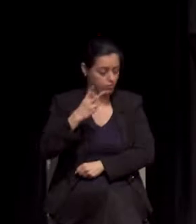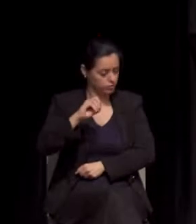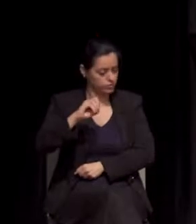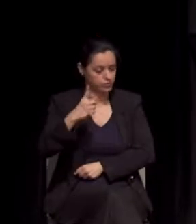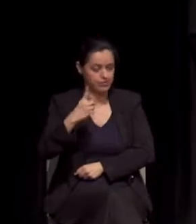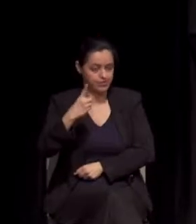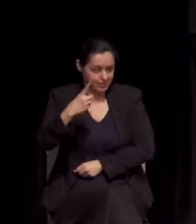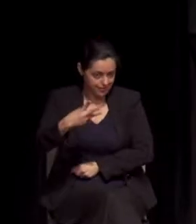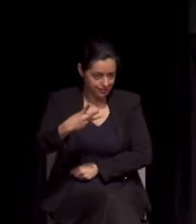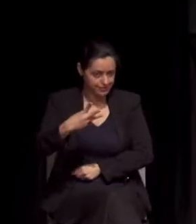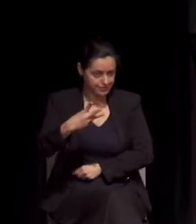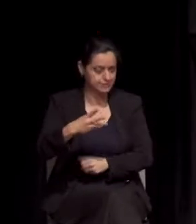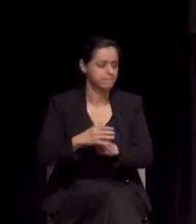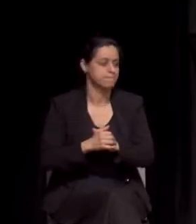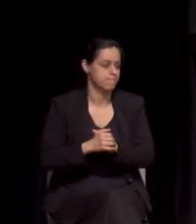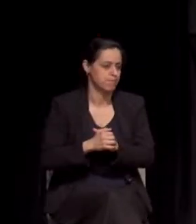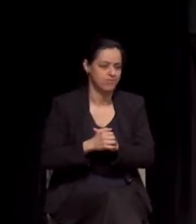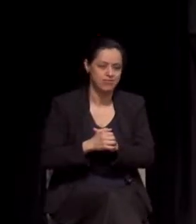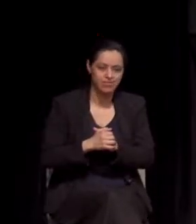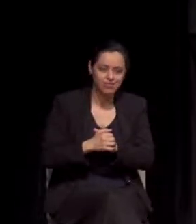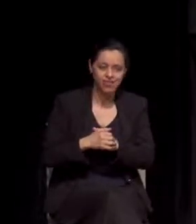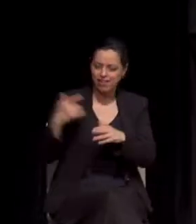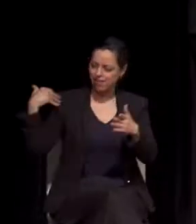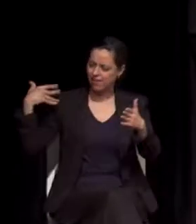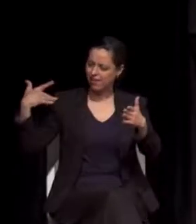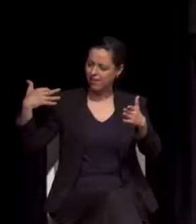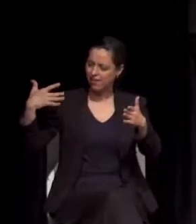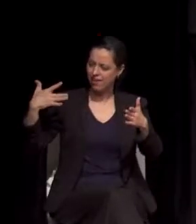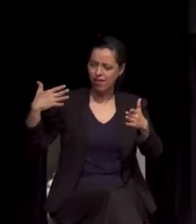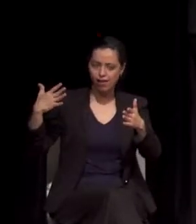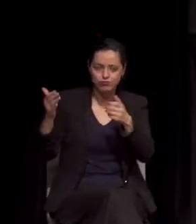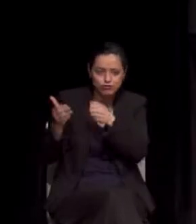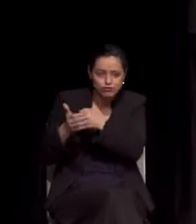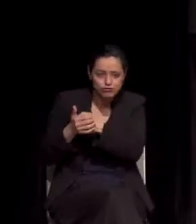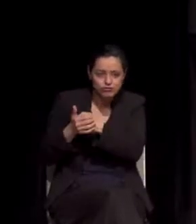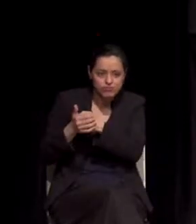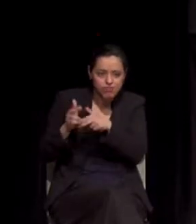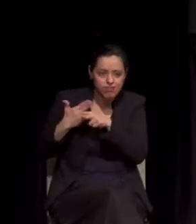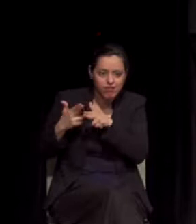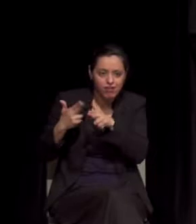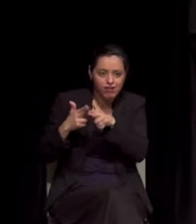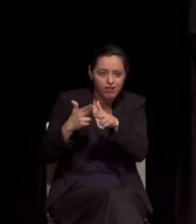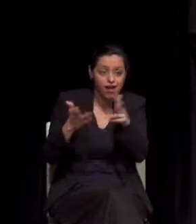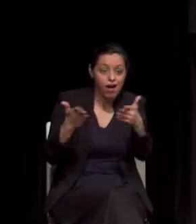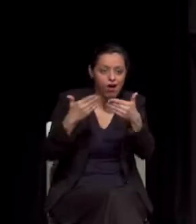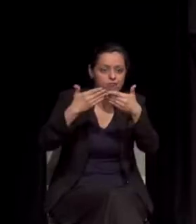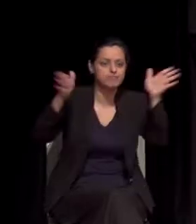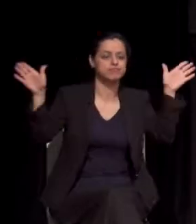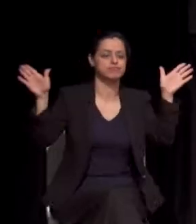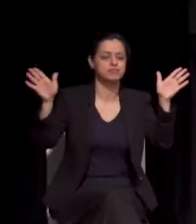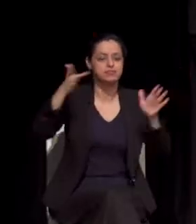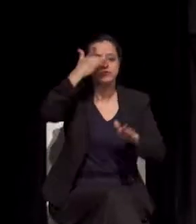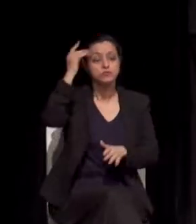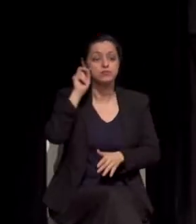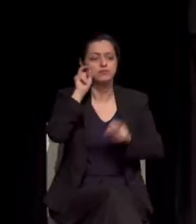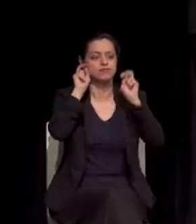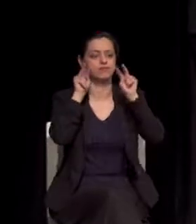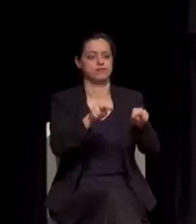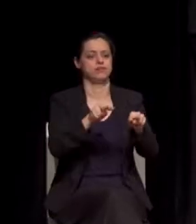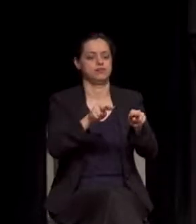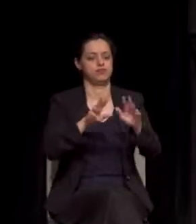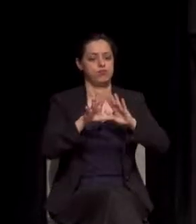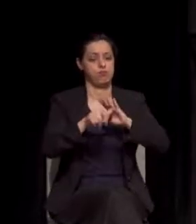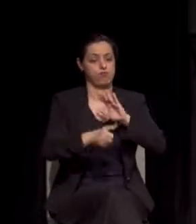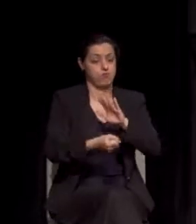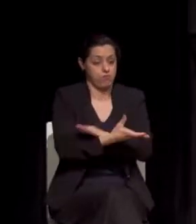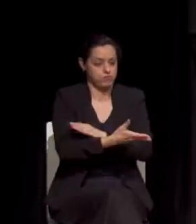pareça para alguns, né? Então, só nesse momento é que a gente está